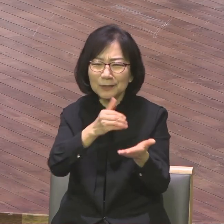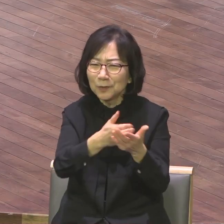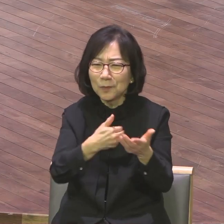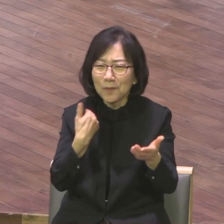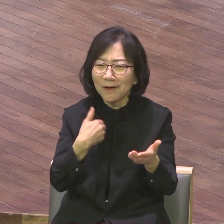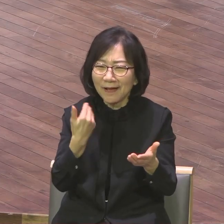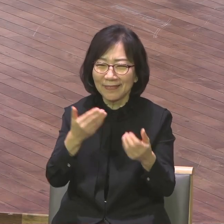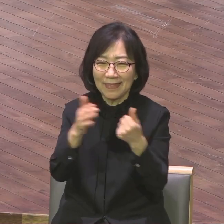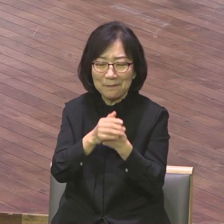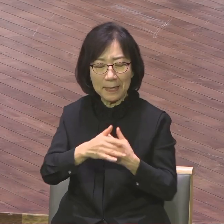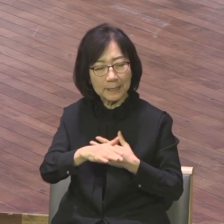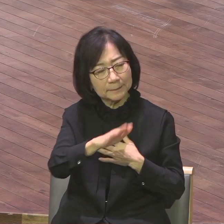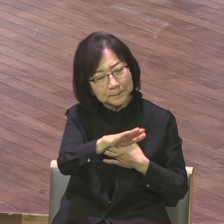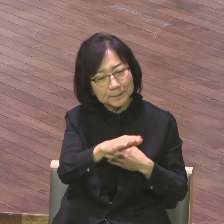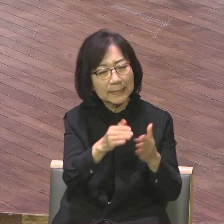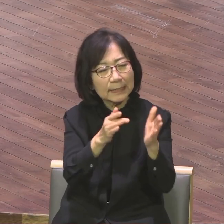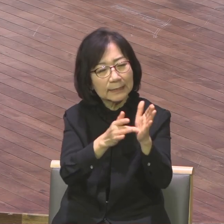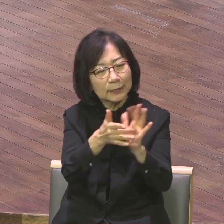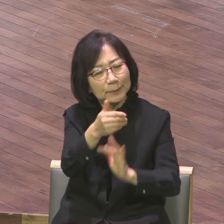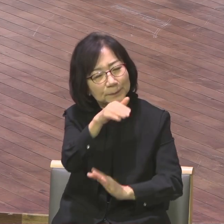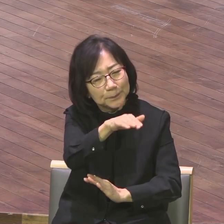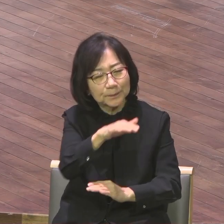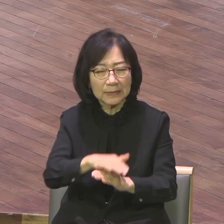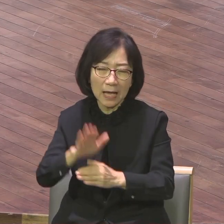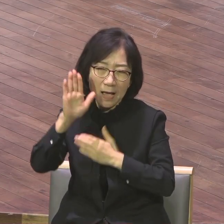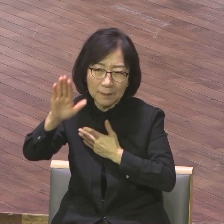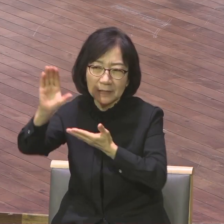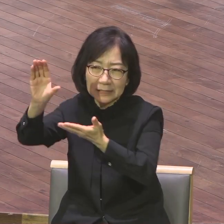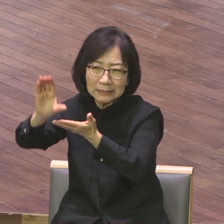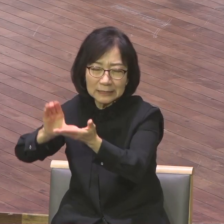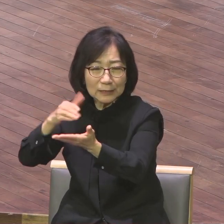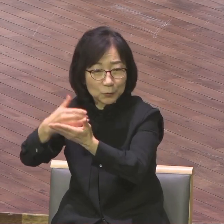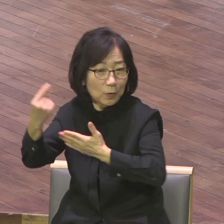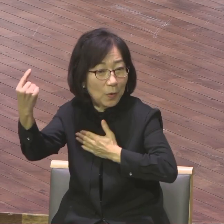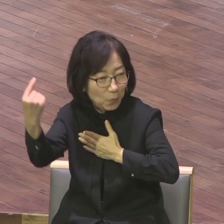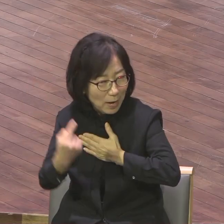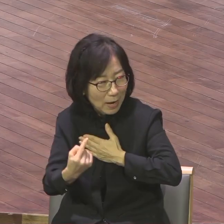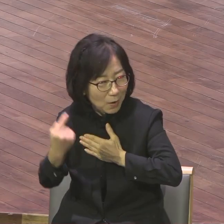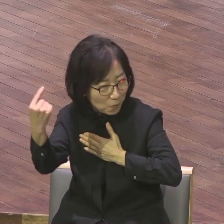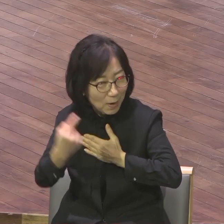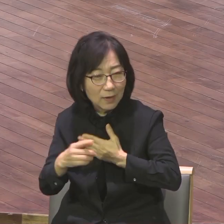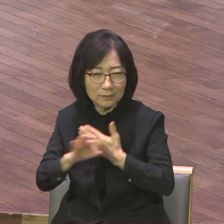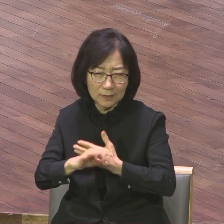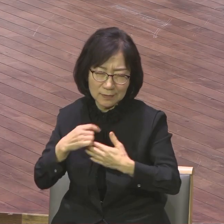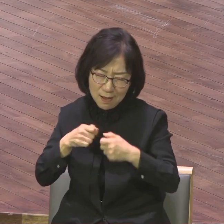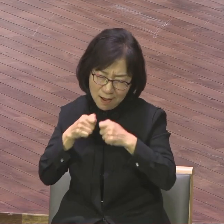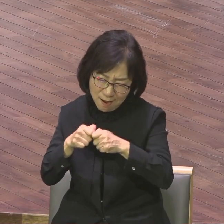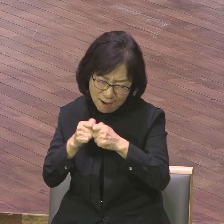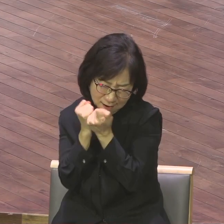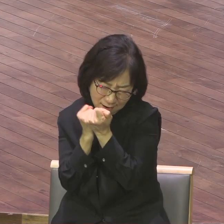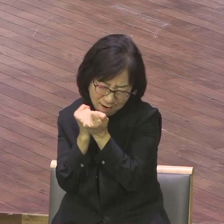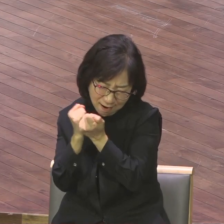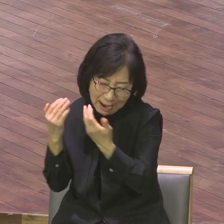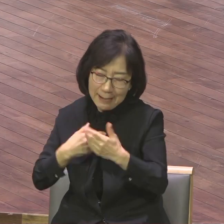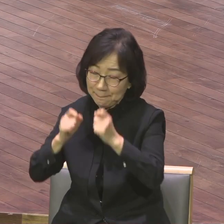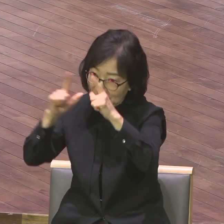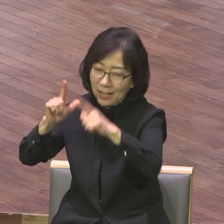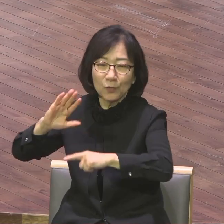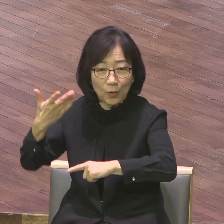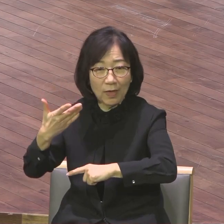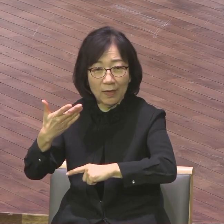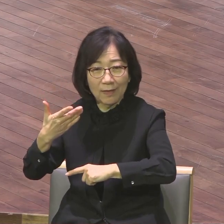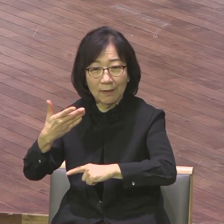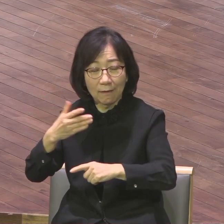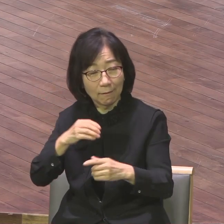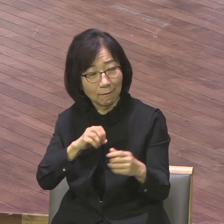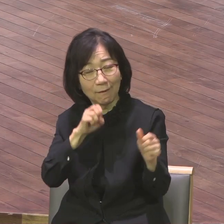그리스도가 오시면 자신에게 모든 것을 다 알려주실 것입니다 라고 말을 하지요. 이